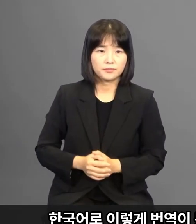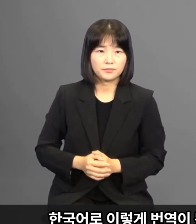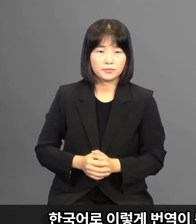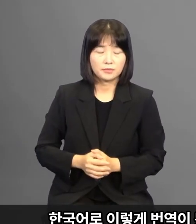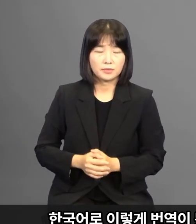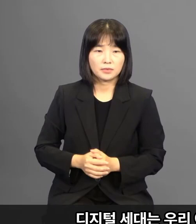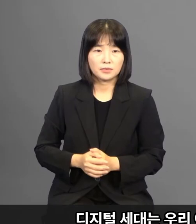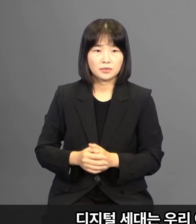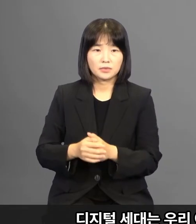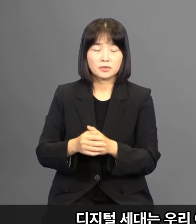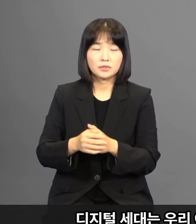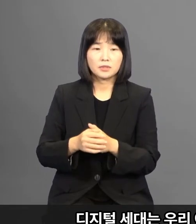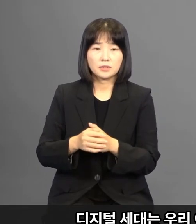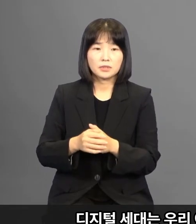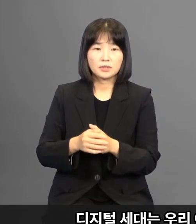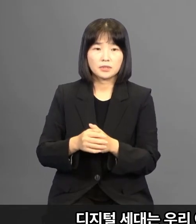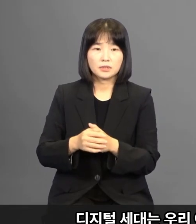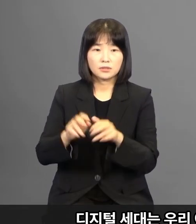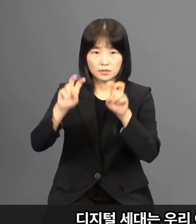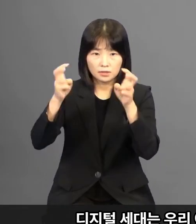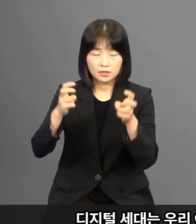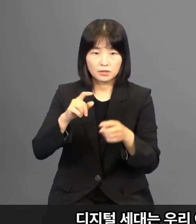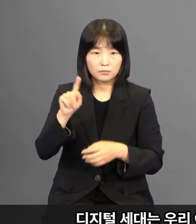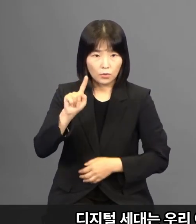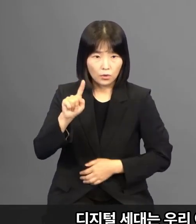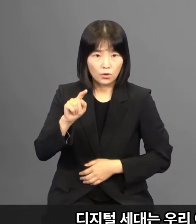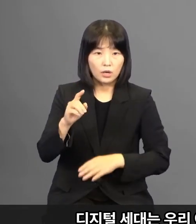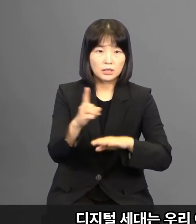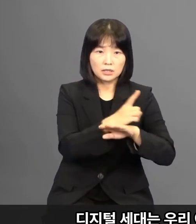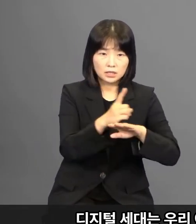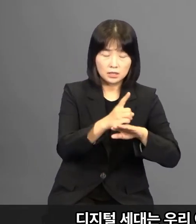되어 있습니까? 디지털 세대는 우리 아이들을